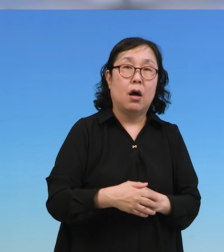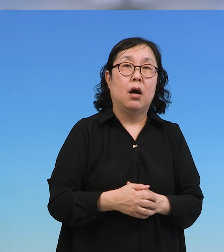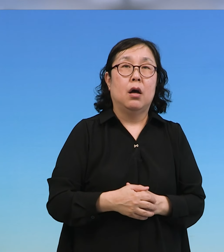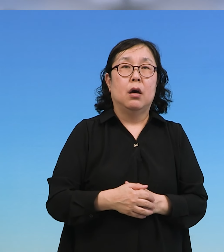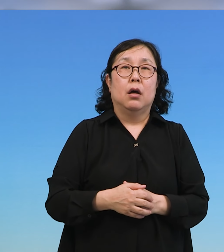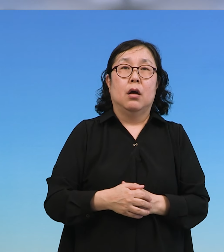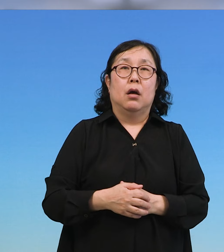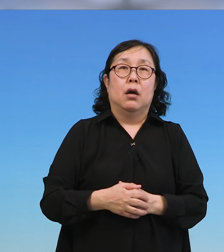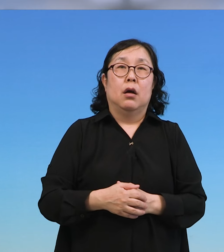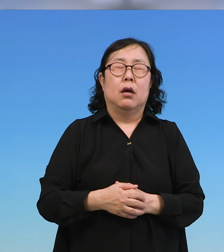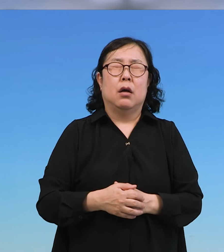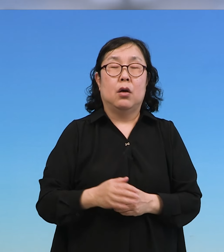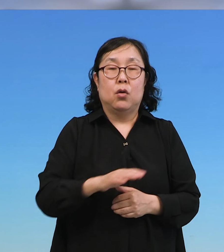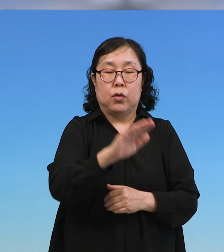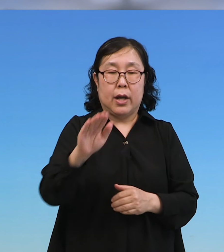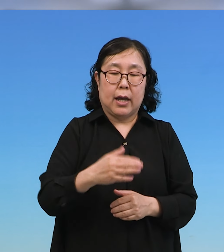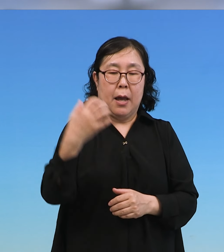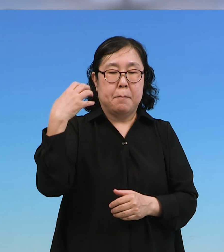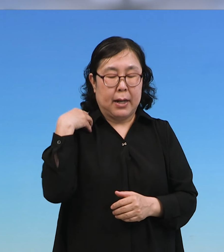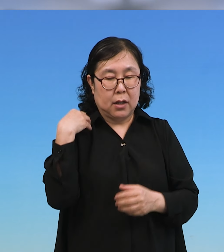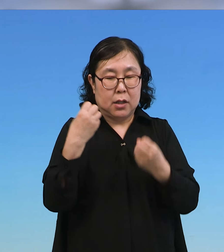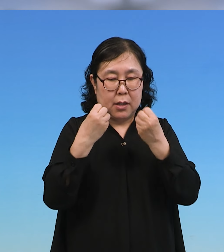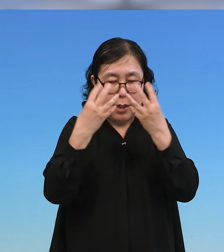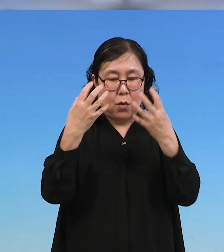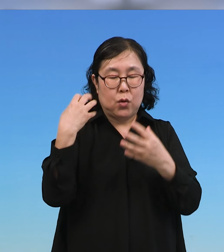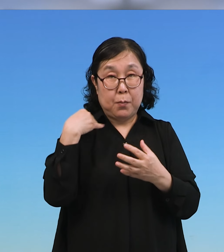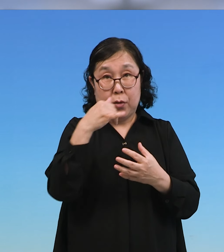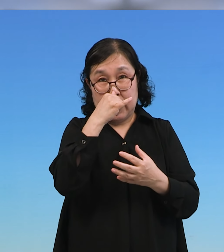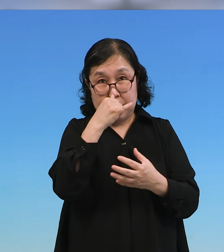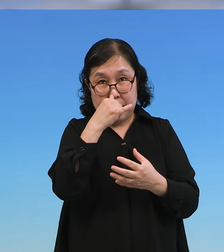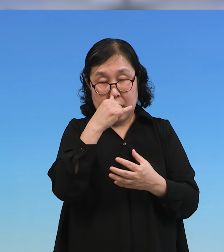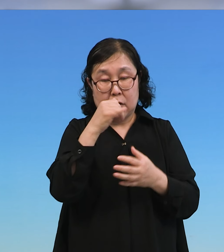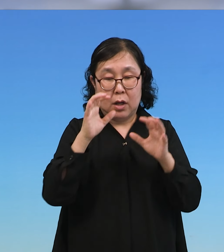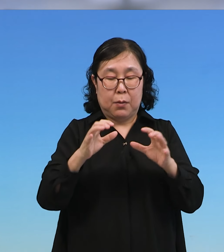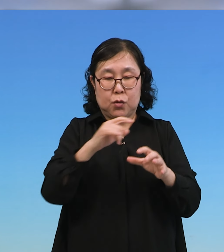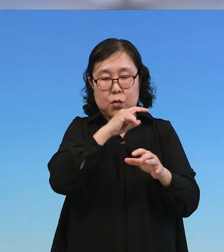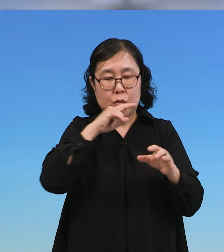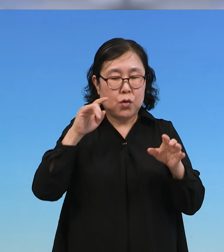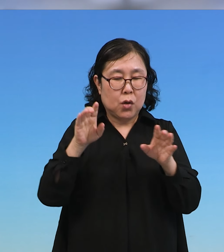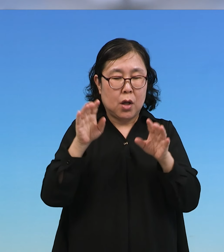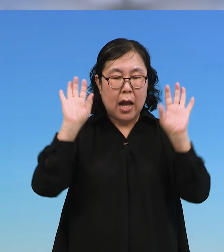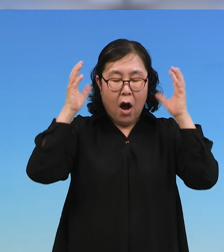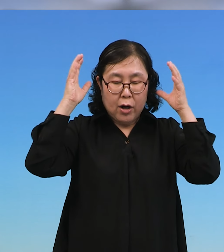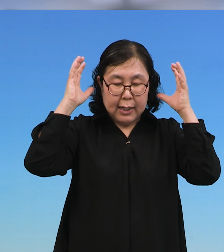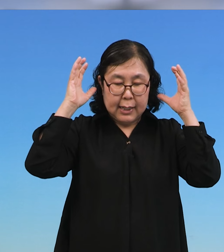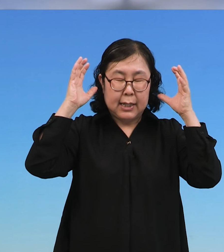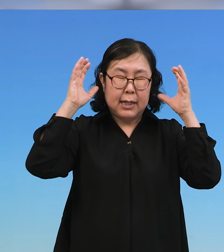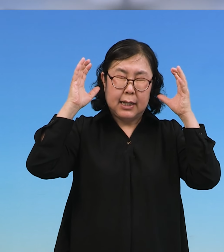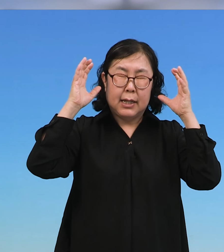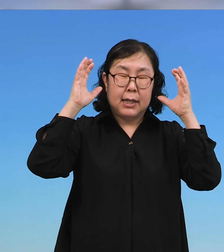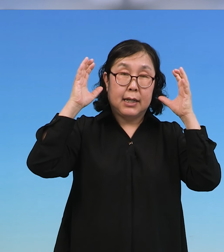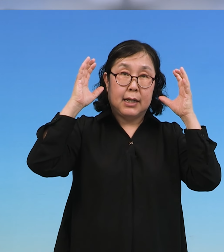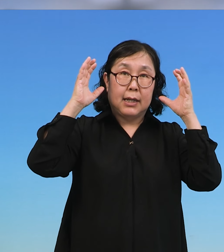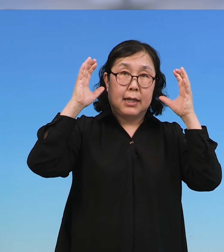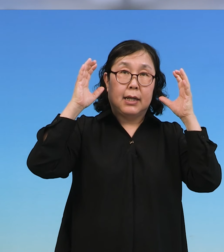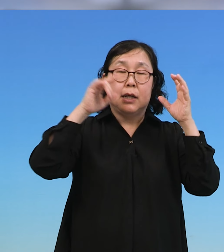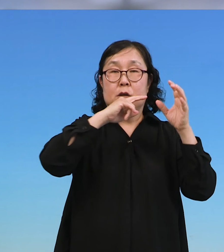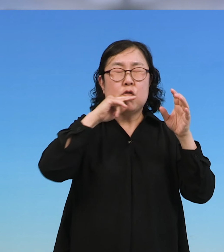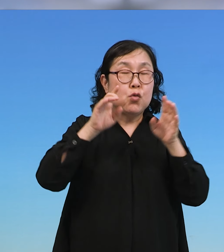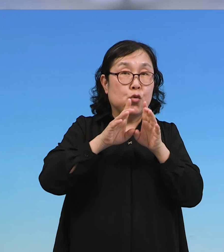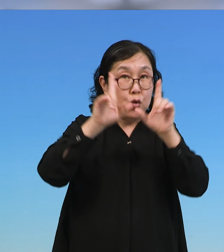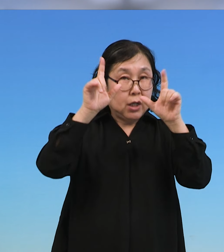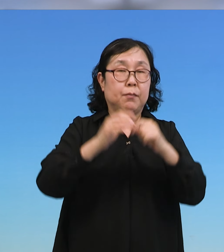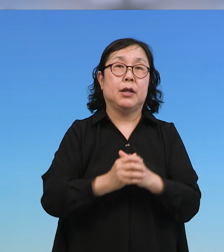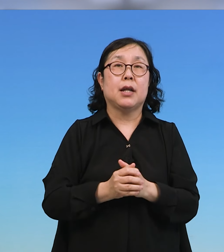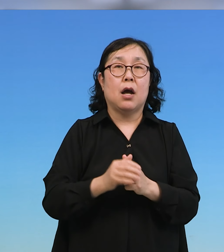말입니다. 우리에게 어떤 임무가 있을까요? 주일학교를 살리는 거예요. 대학부